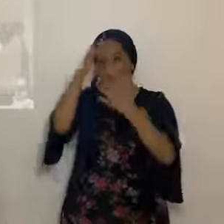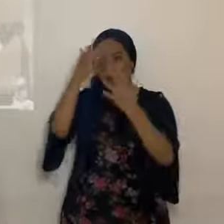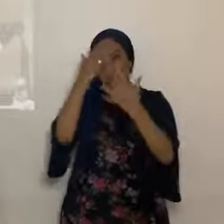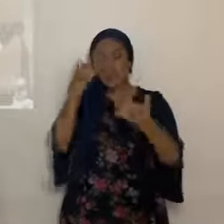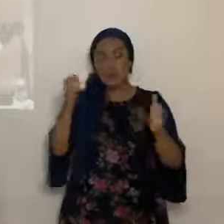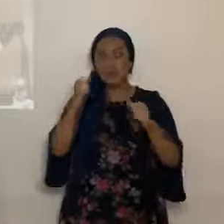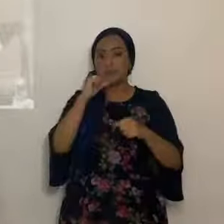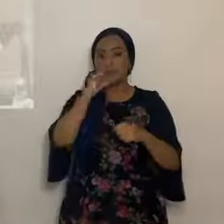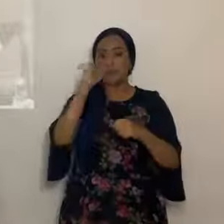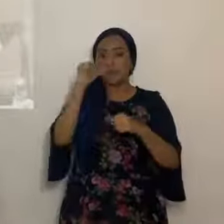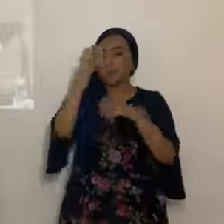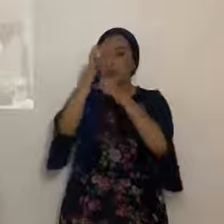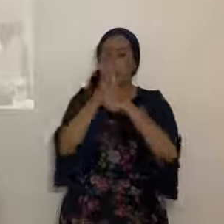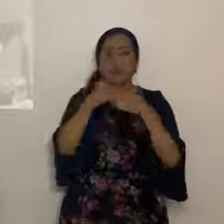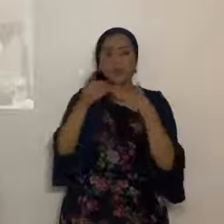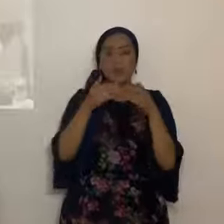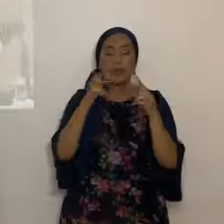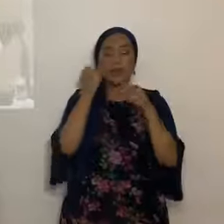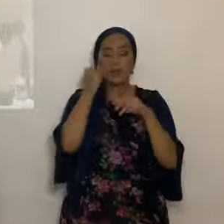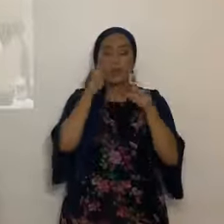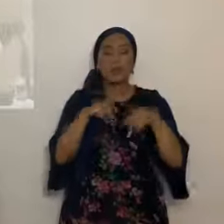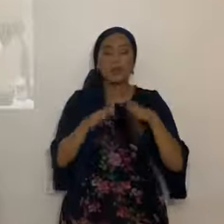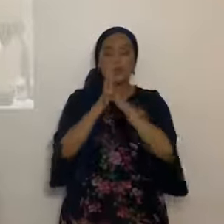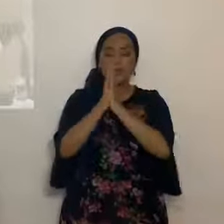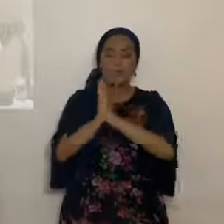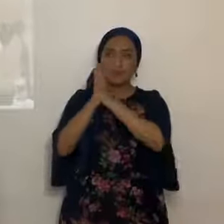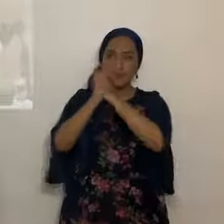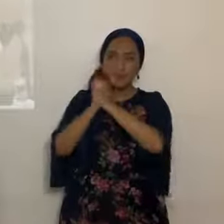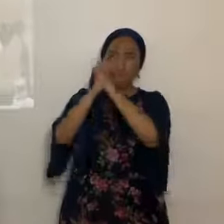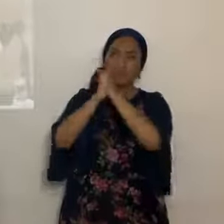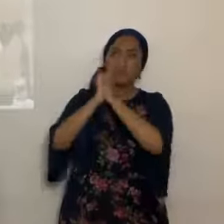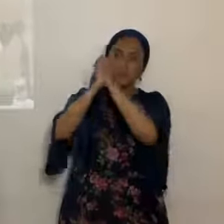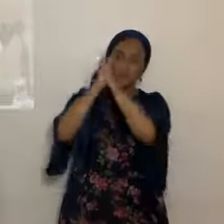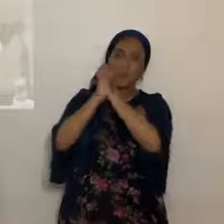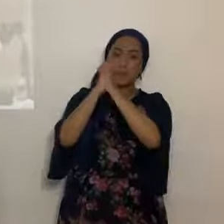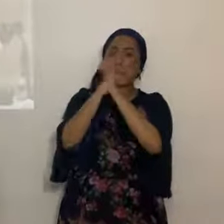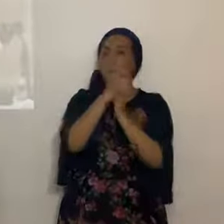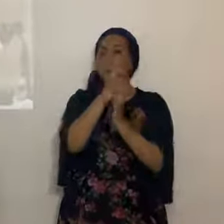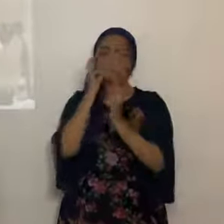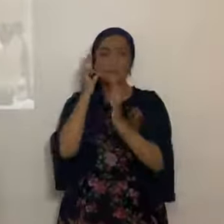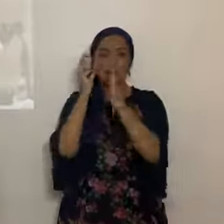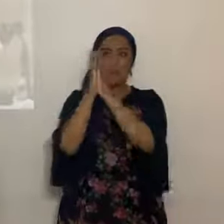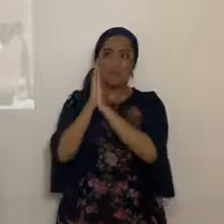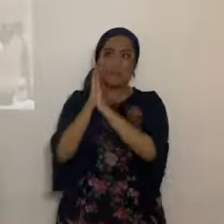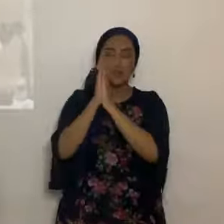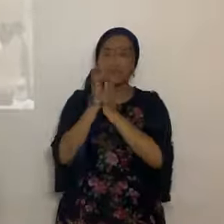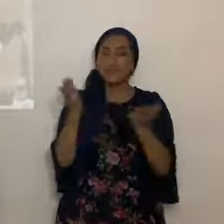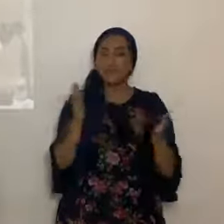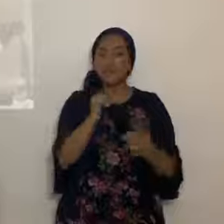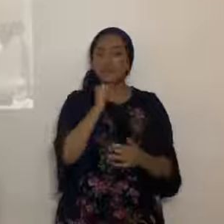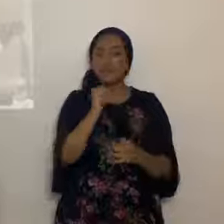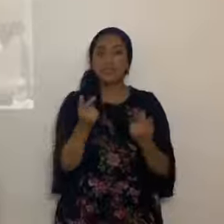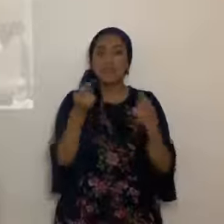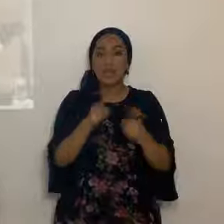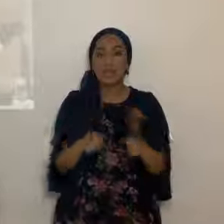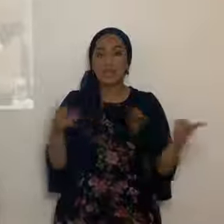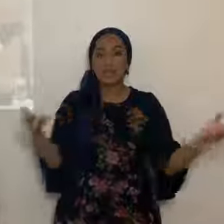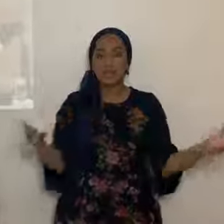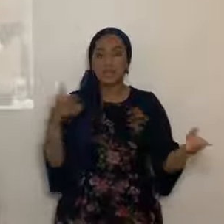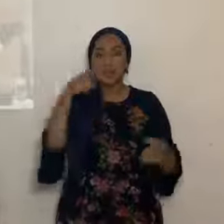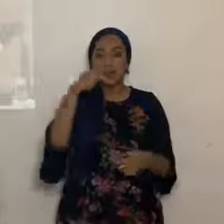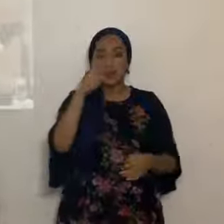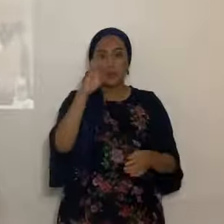sanidad. Aunque la persona esté ore, clame, gima, ayune, etcétera, etcétera, no se da la sanidad.